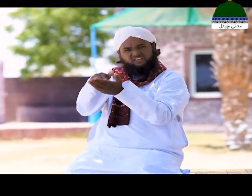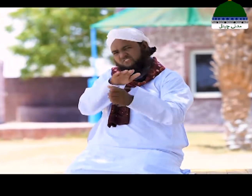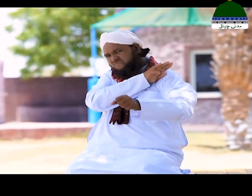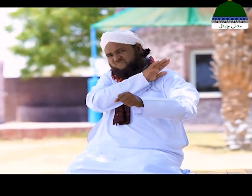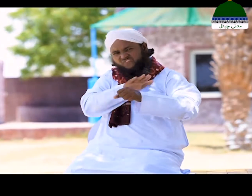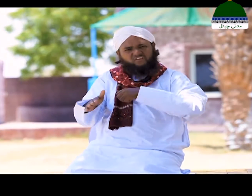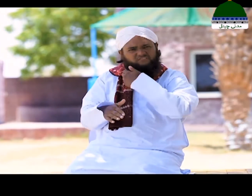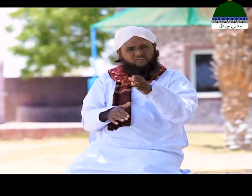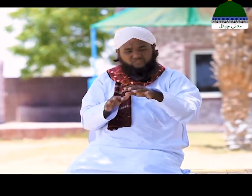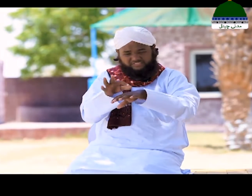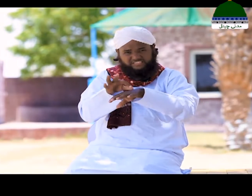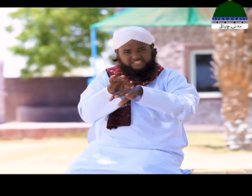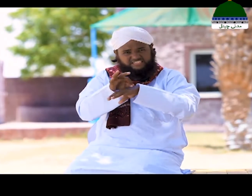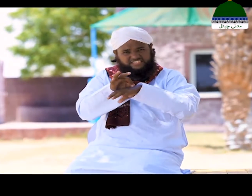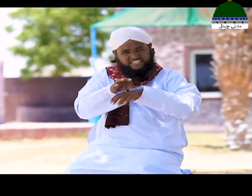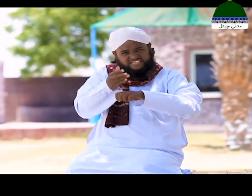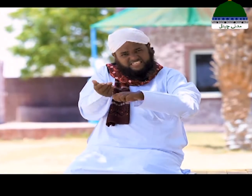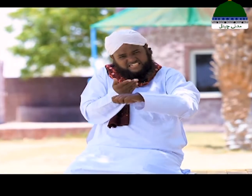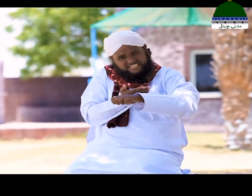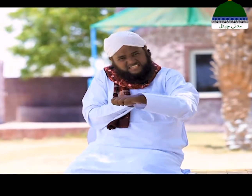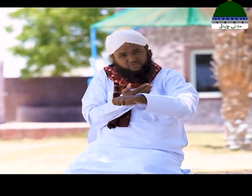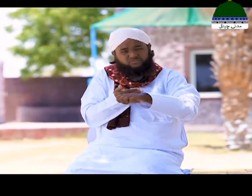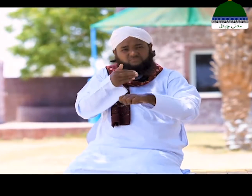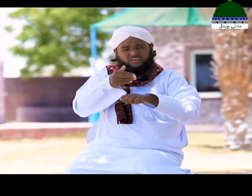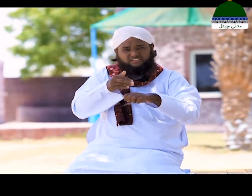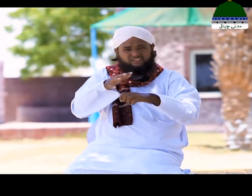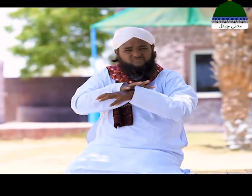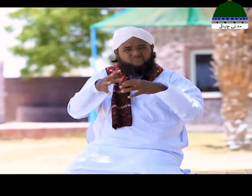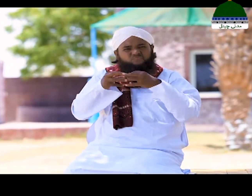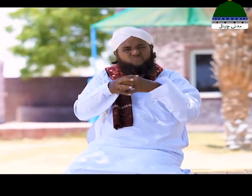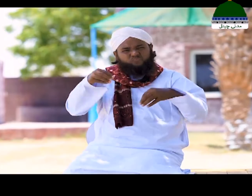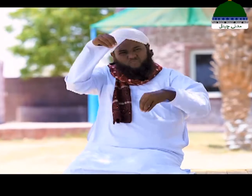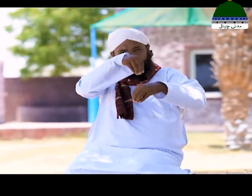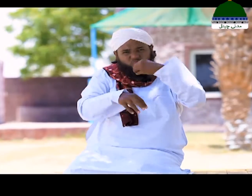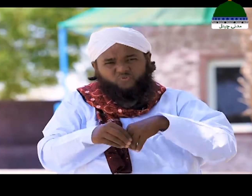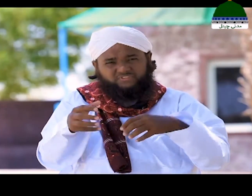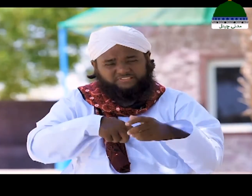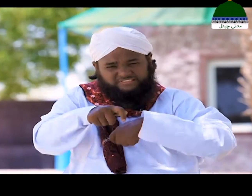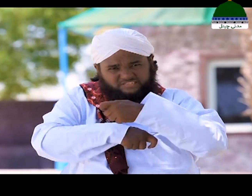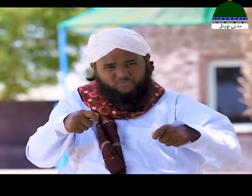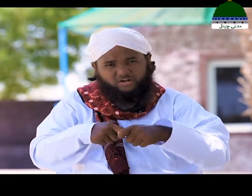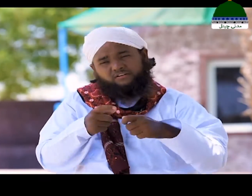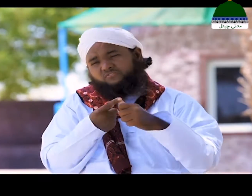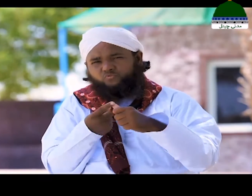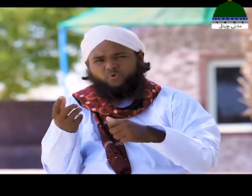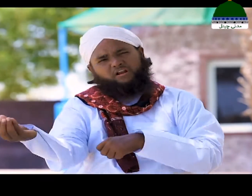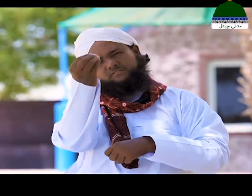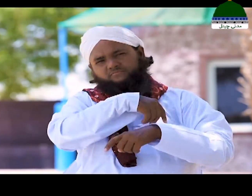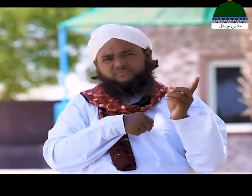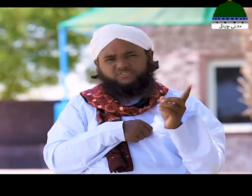کی کھال اتار کر اس میں بھوسا بھر دینا اور اسے ہمارے پاس بھجوا دینا۔ پھر بادشاہ نے خط پر مہر لگائی اور اس